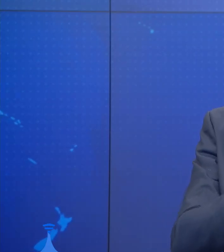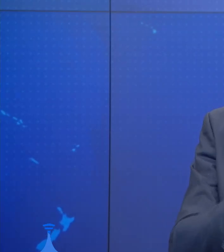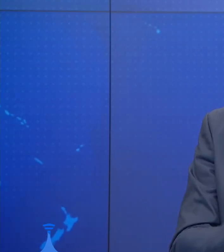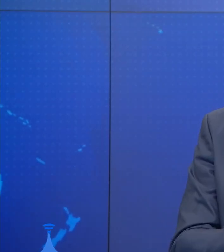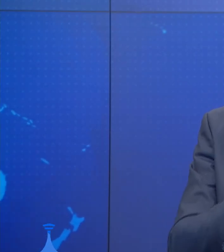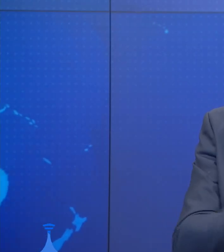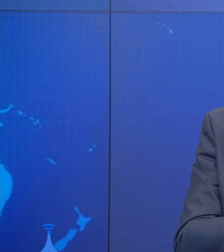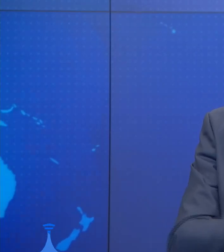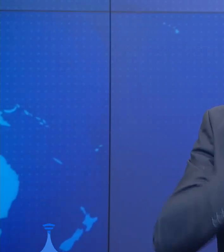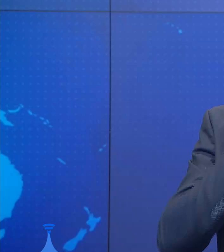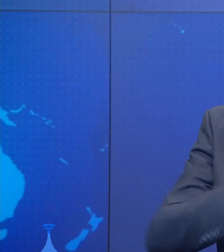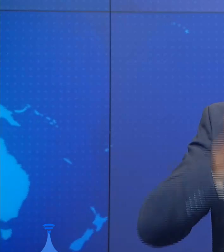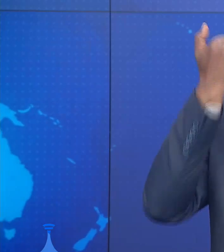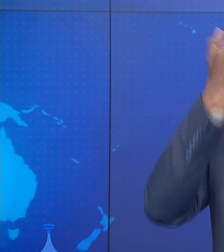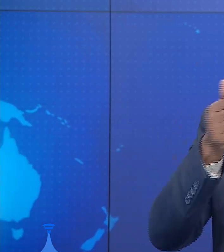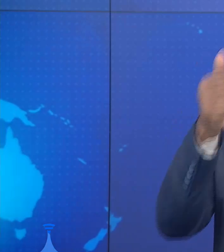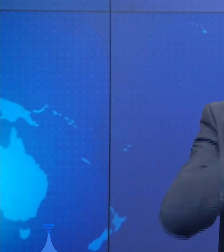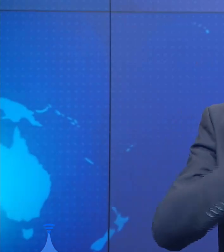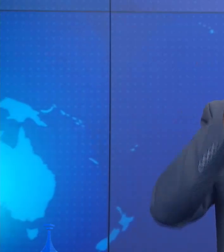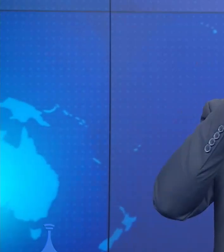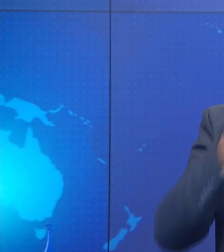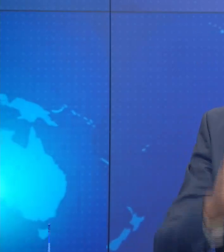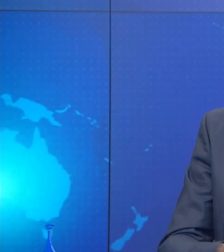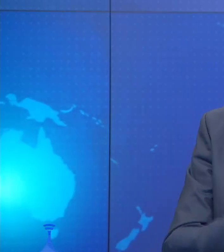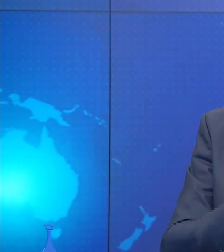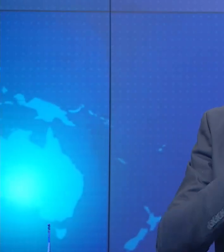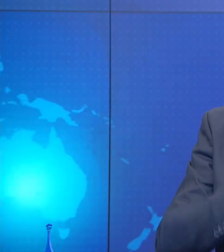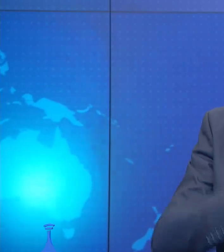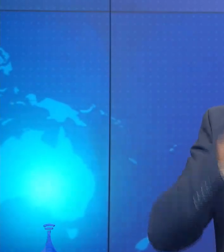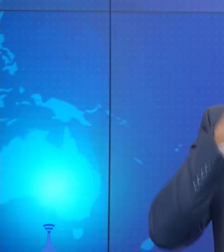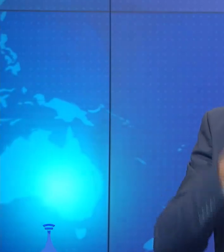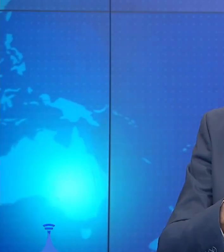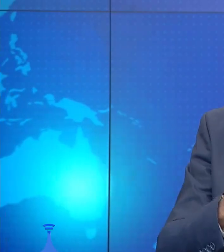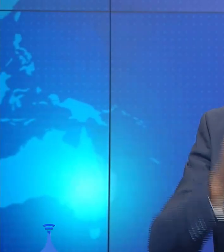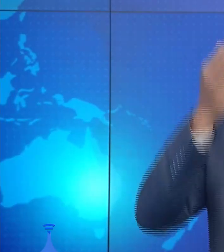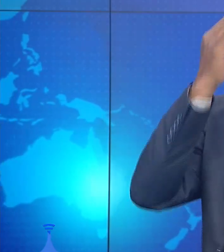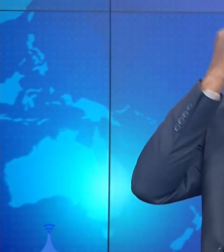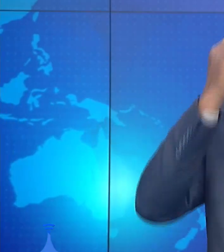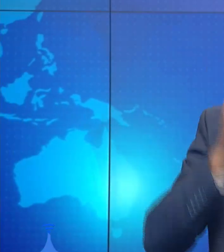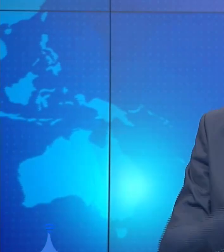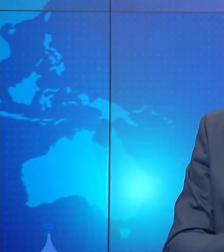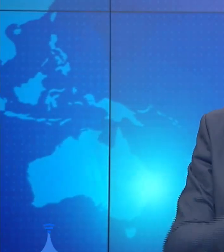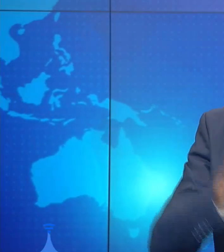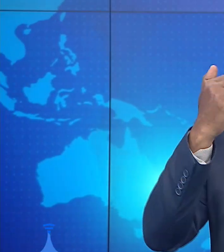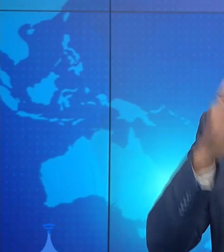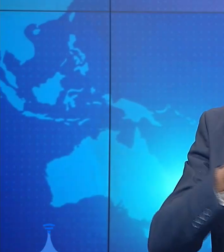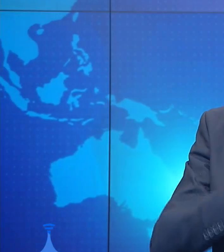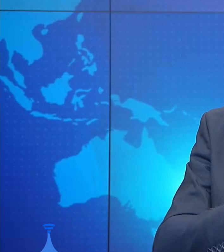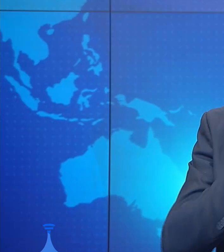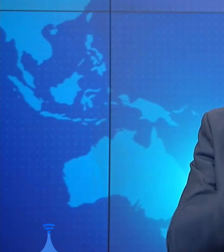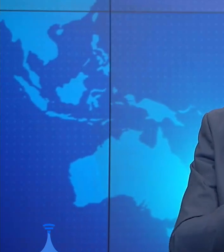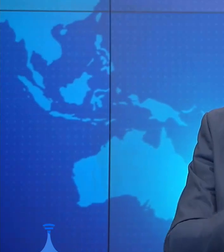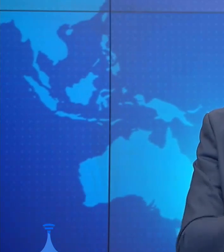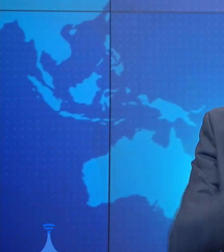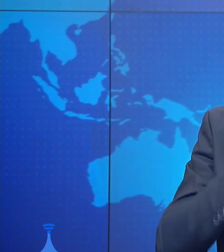የድጋፍ ስርዓታችንን እናሻሽል በሚል መሪ ሀሳብ በኢትዮጵያ ለአምስተኛ ጊዜ ተከብሯል። በአእምሮ እድገት ውስንነት